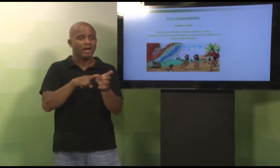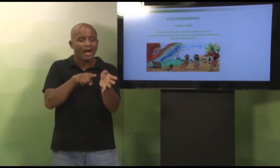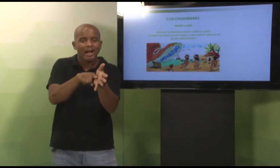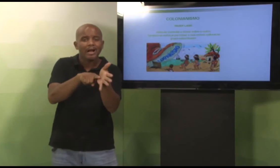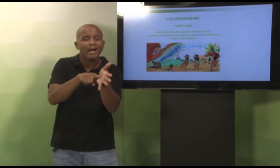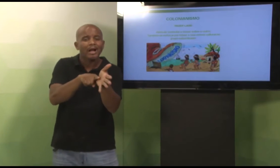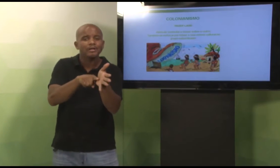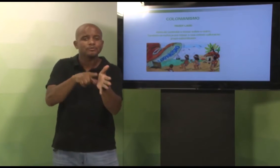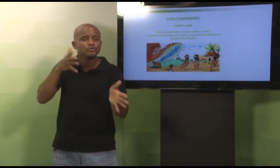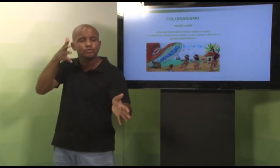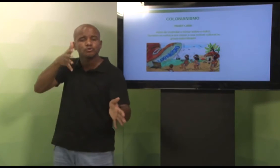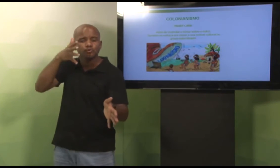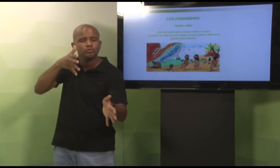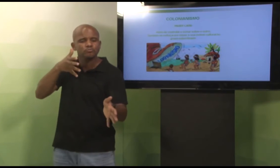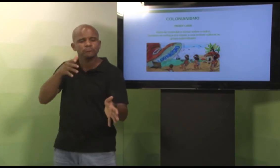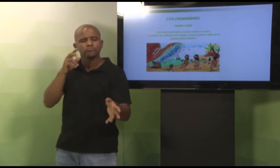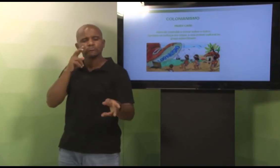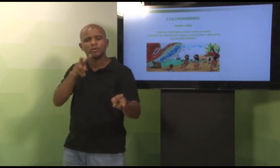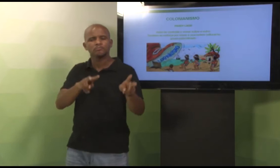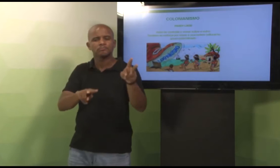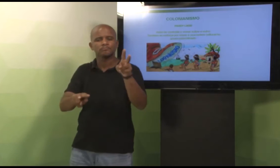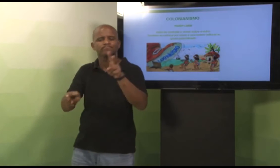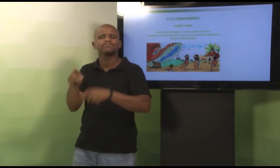Assim, as pesquisas desenvolvidas por esse autor,